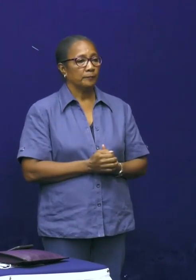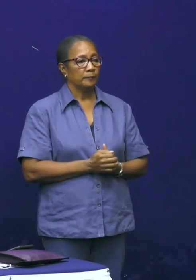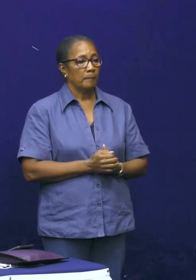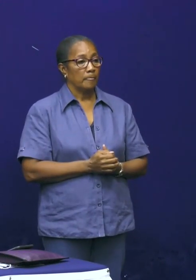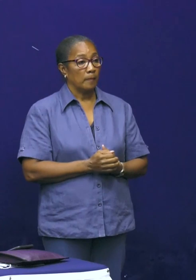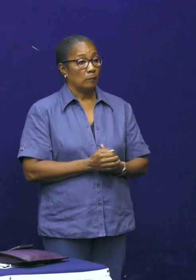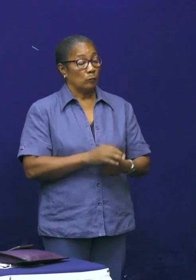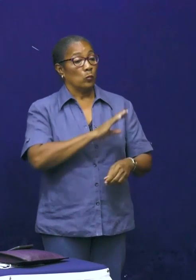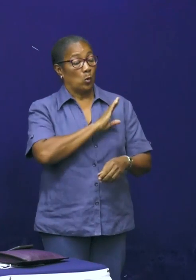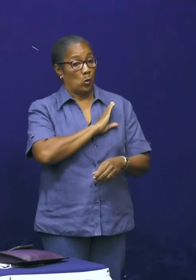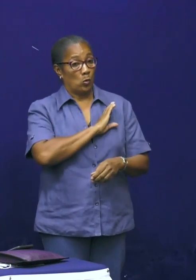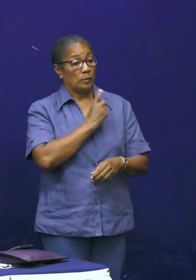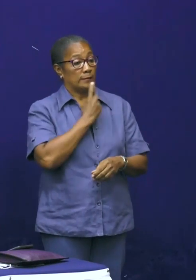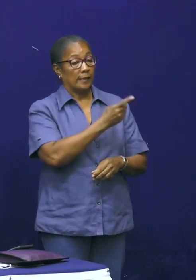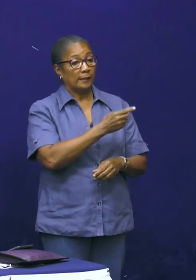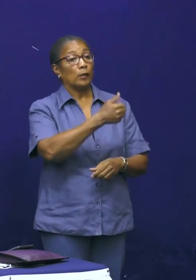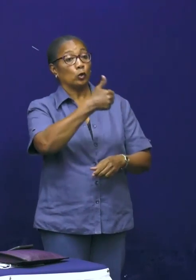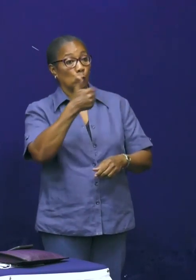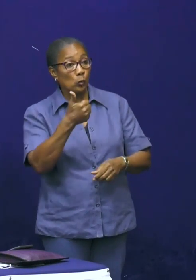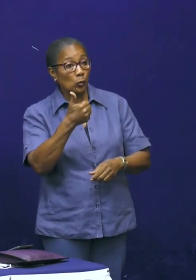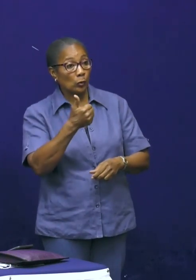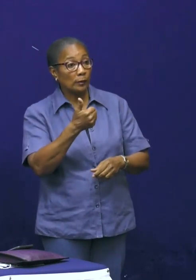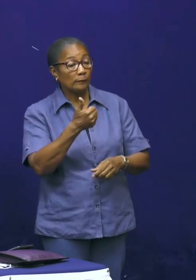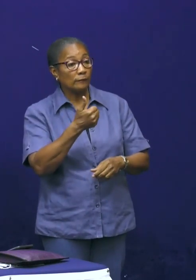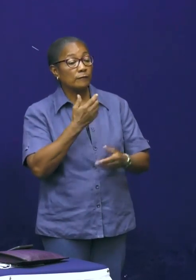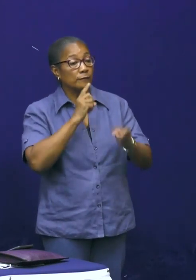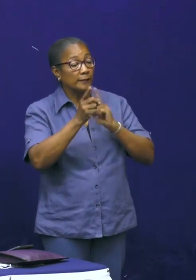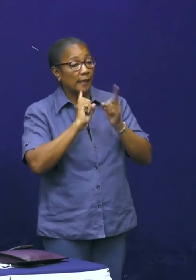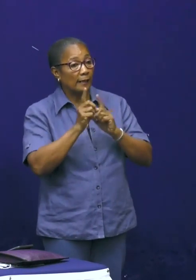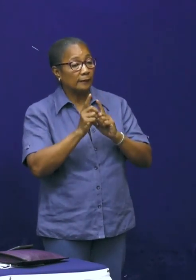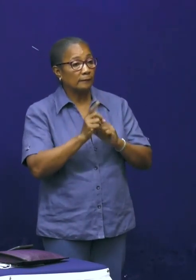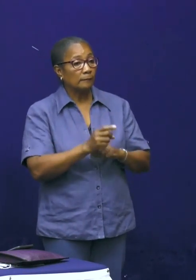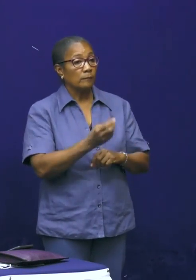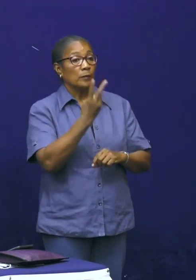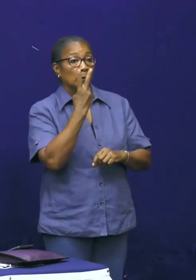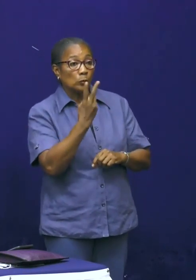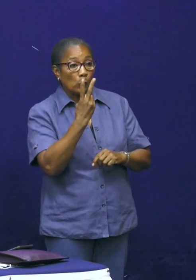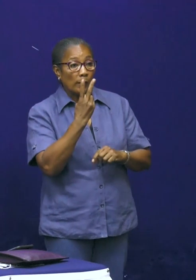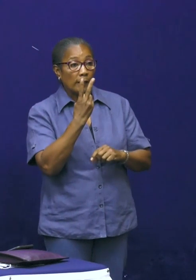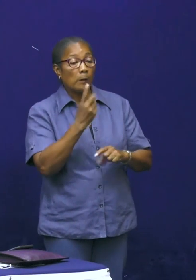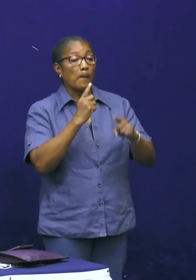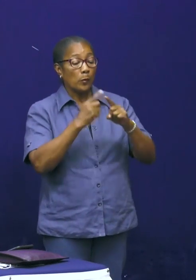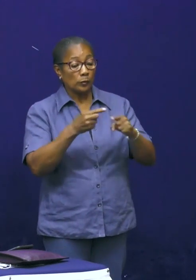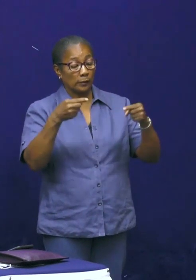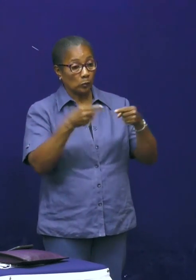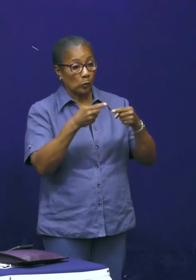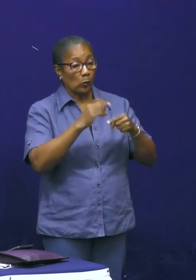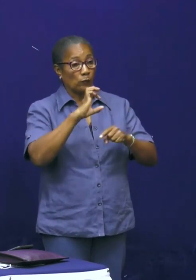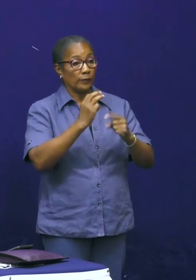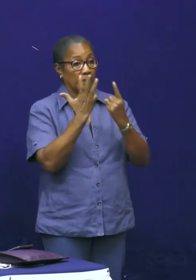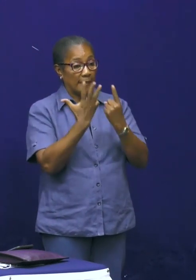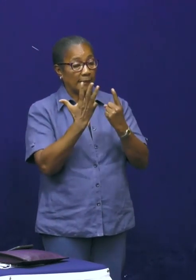Verder moet ik u het goede nieuws geven. Twee positief geteste COVID